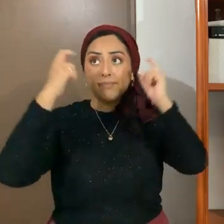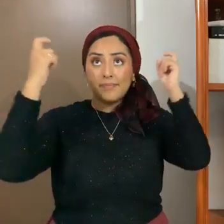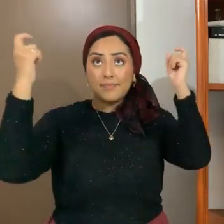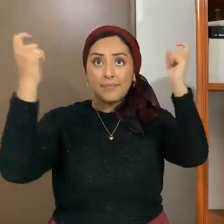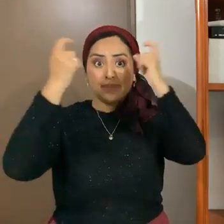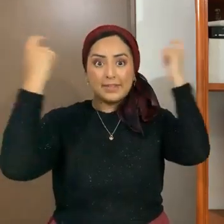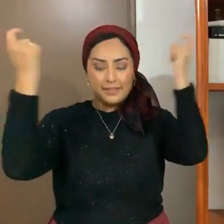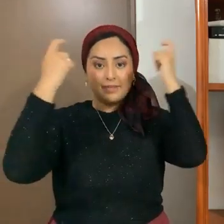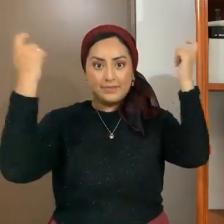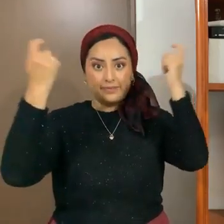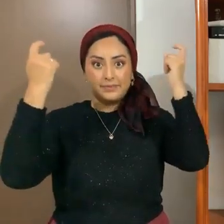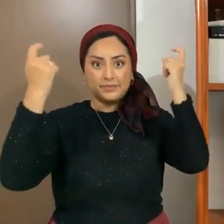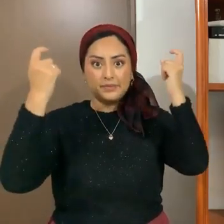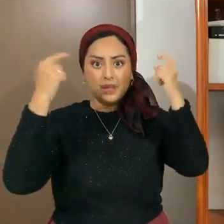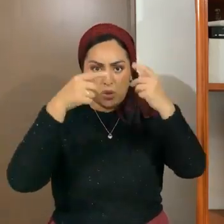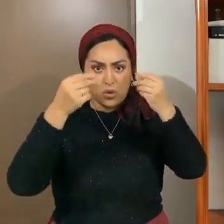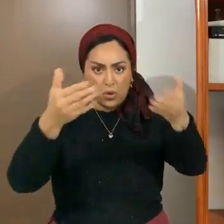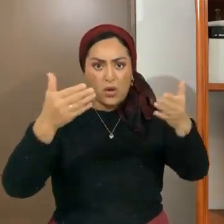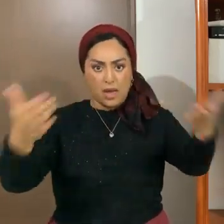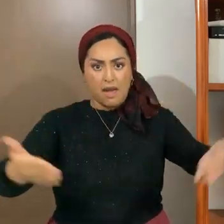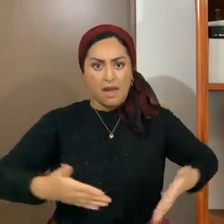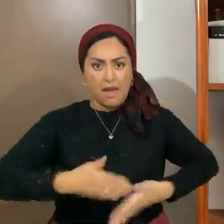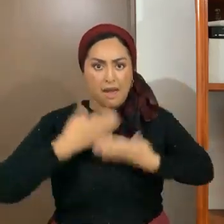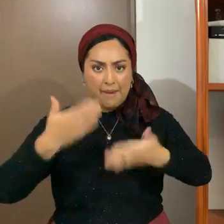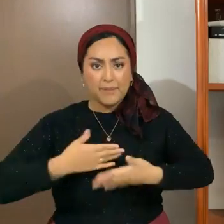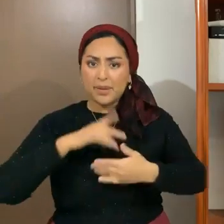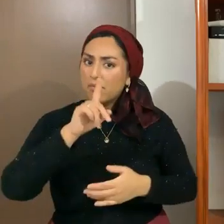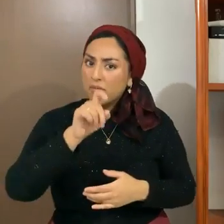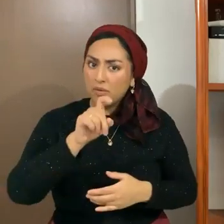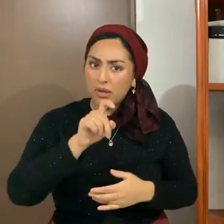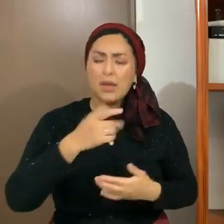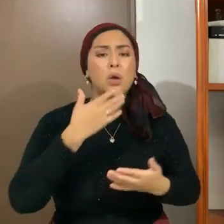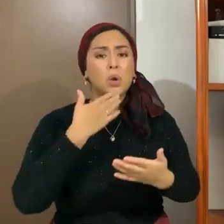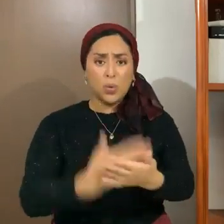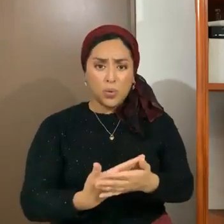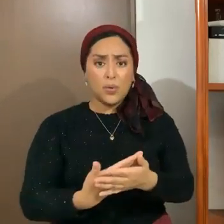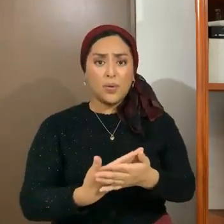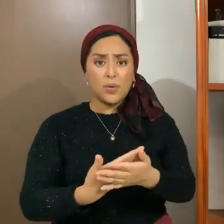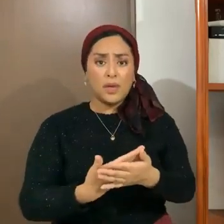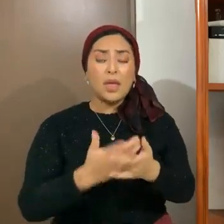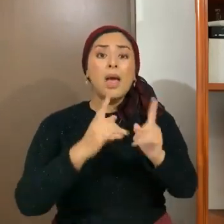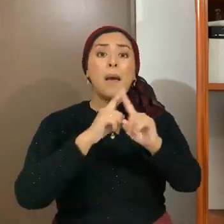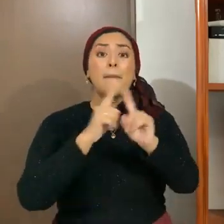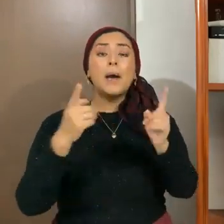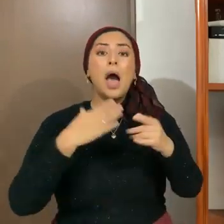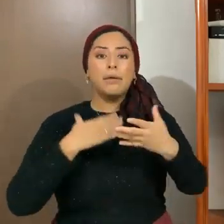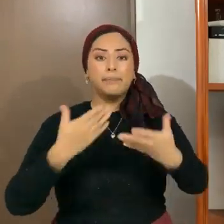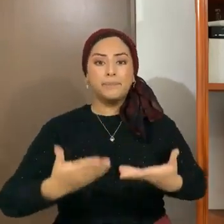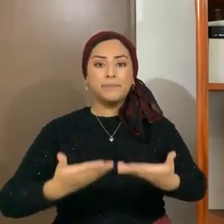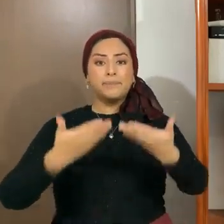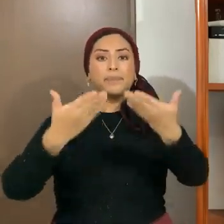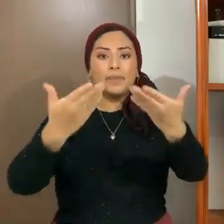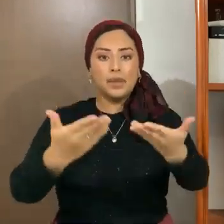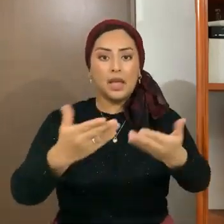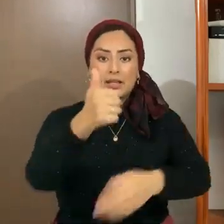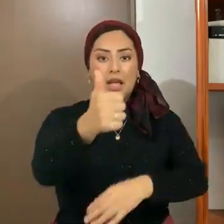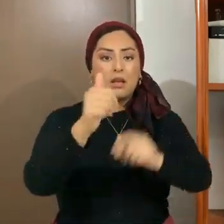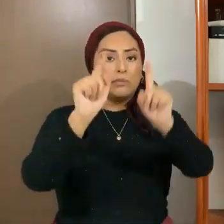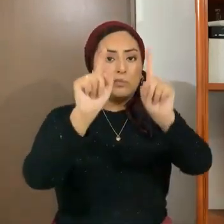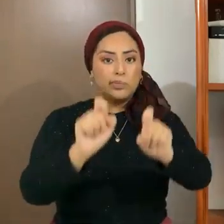amados Sahim, ¿lo hacen con gozo? ¿Sí? Qué bueno, me da gusto. Pero yo les propongo que se hagan una